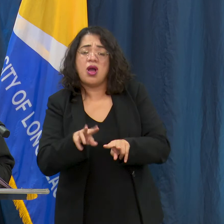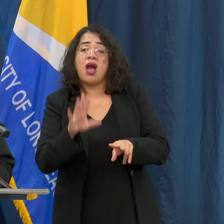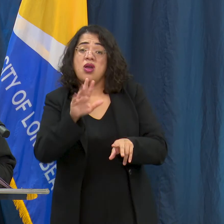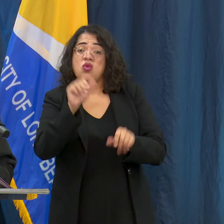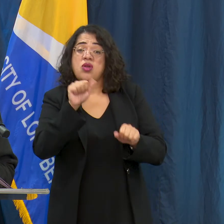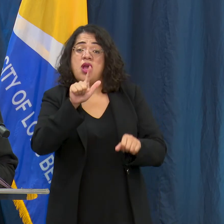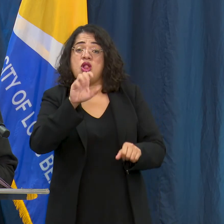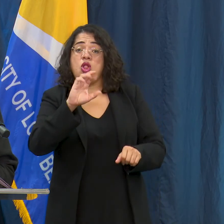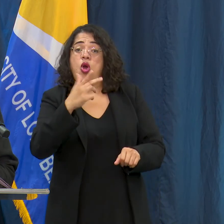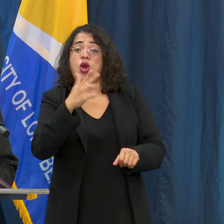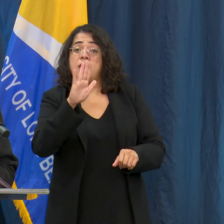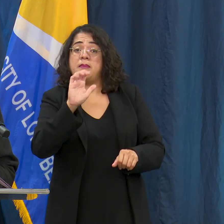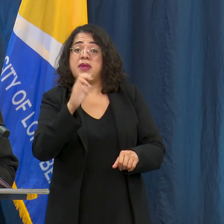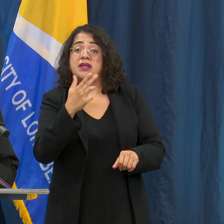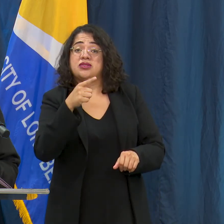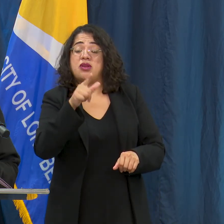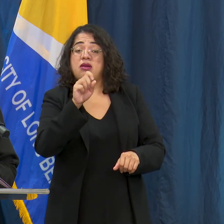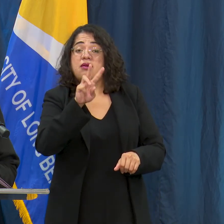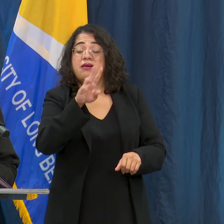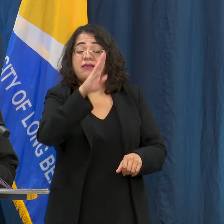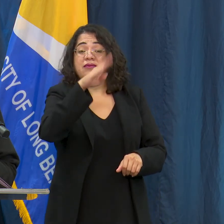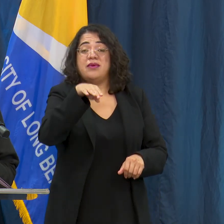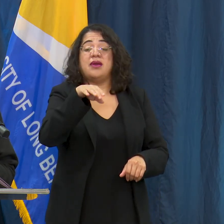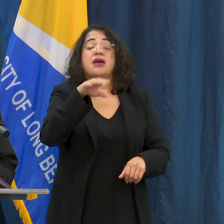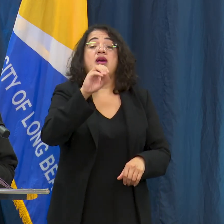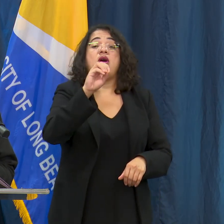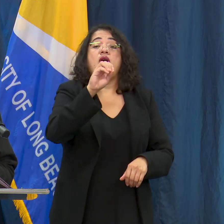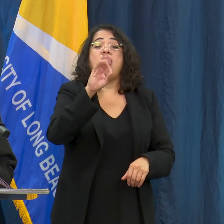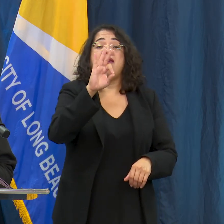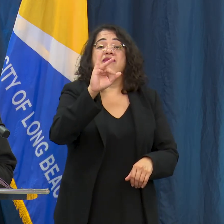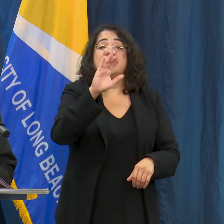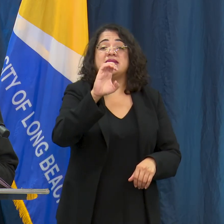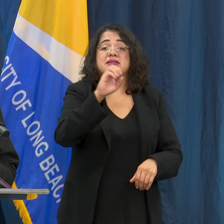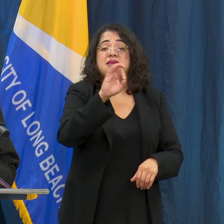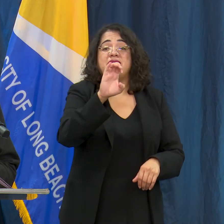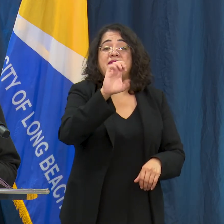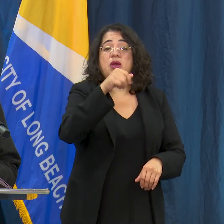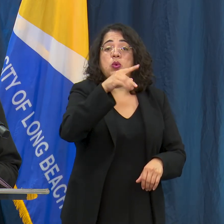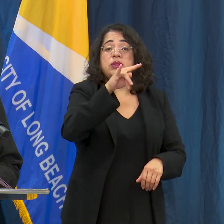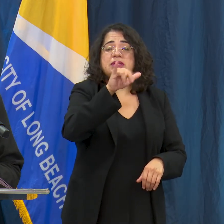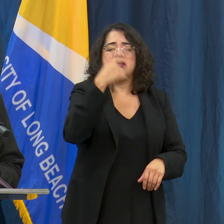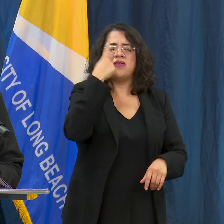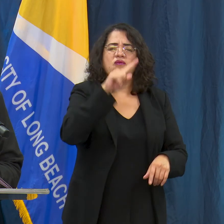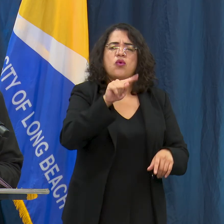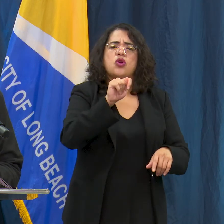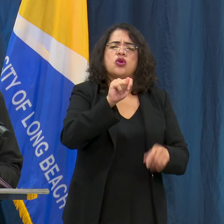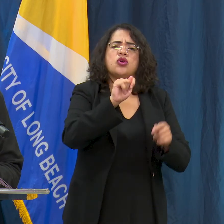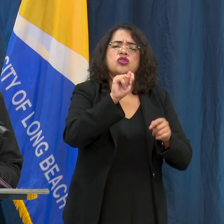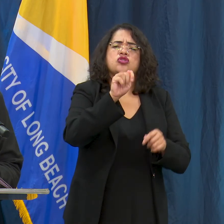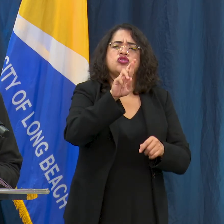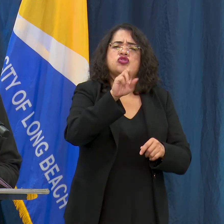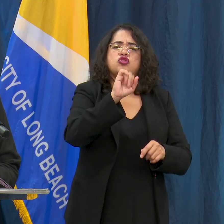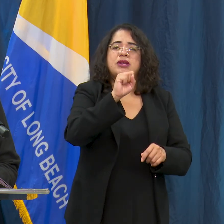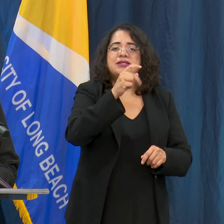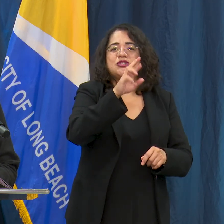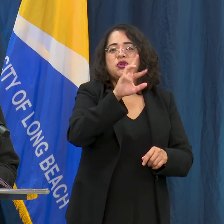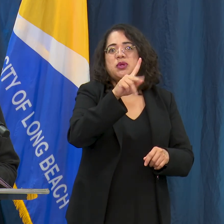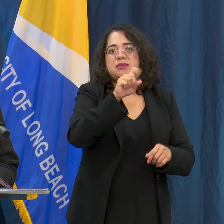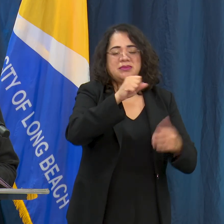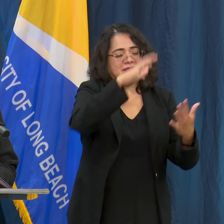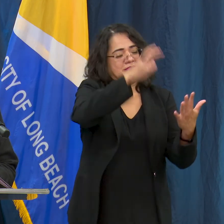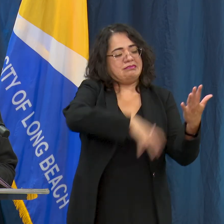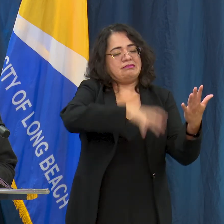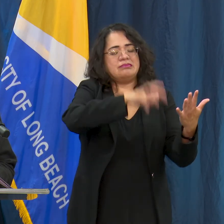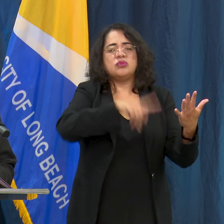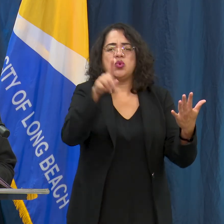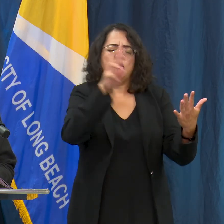han pasado. Gracias, muchas tardes. Gracias por acompañarnos hoy. Es toda la información que tenemos. That is everything